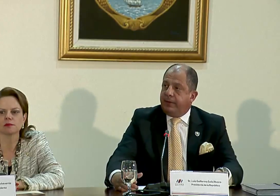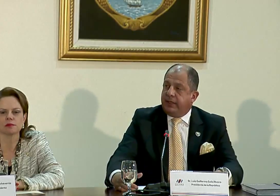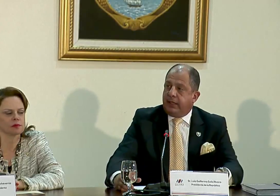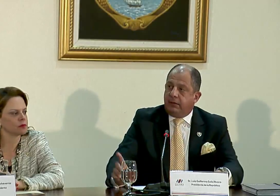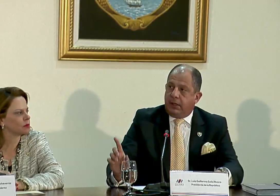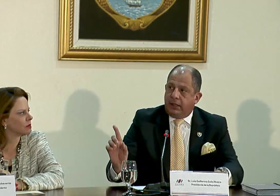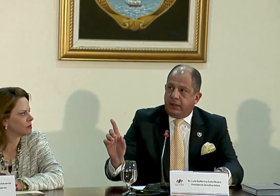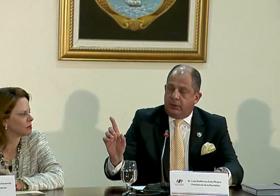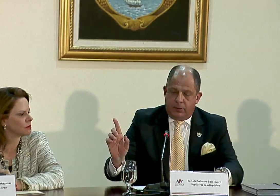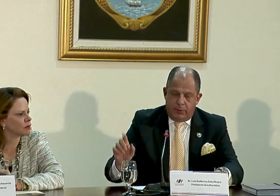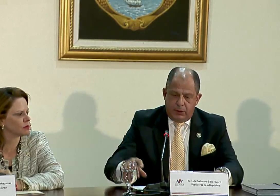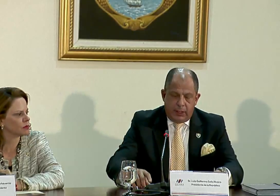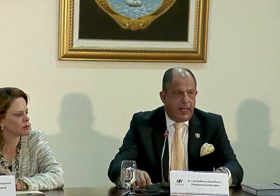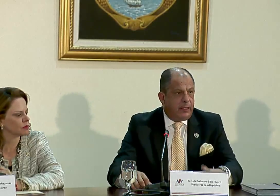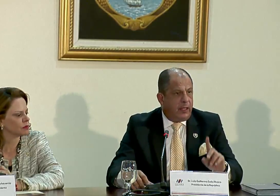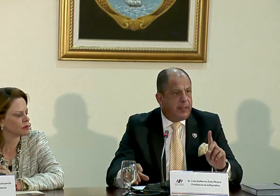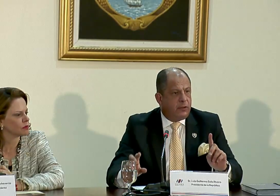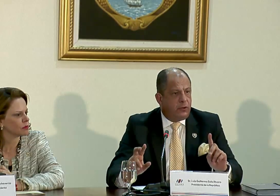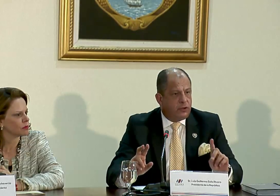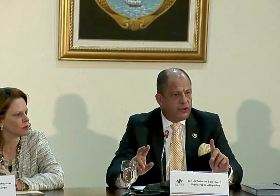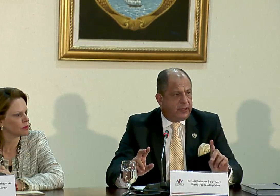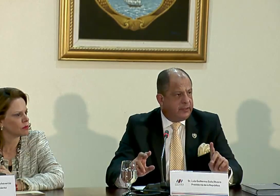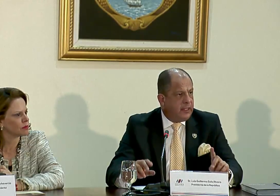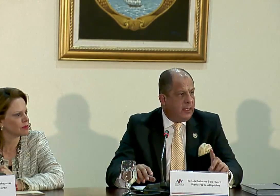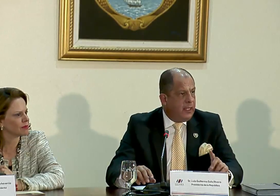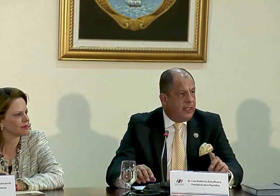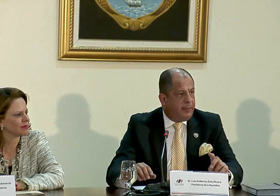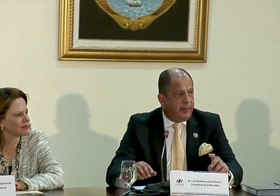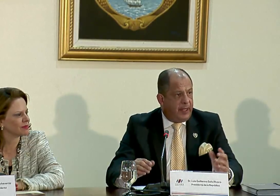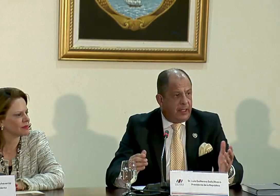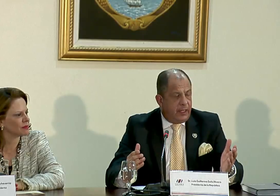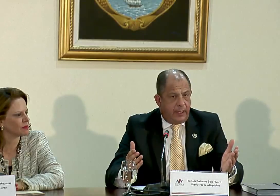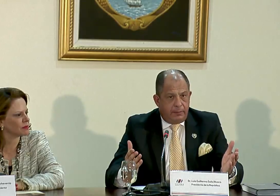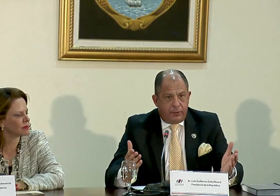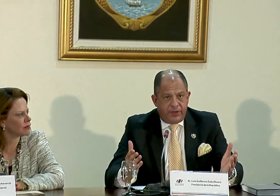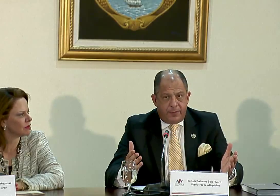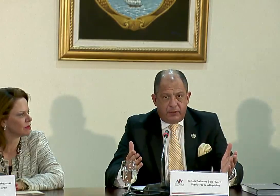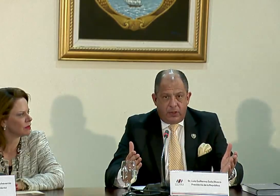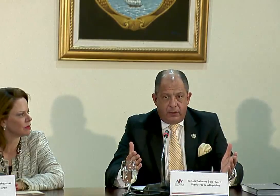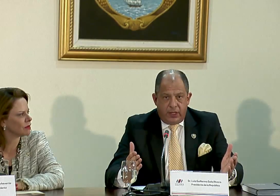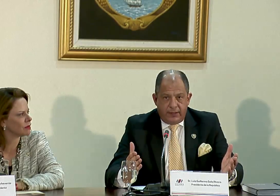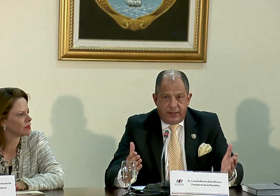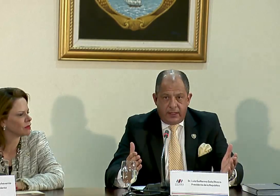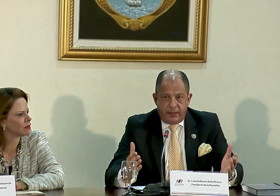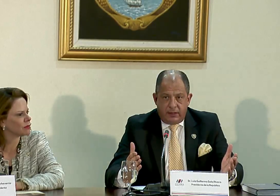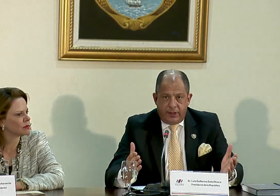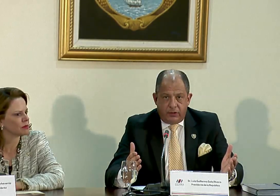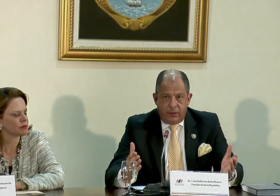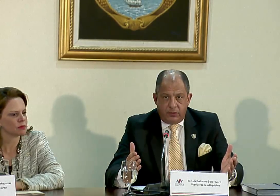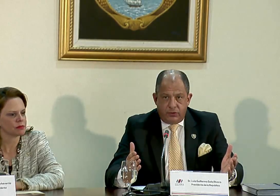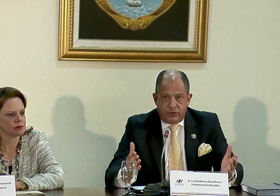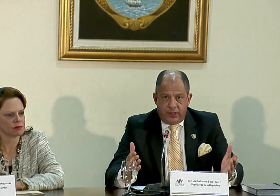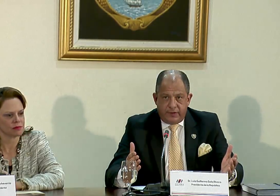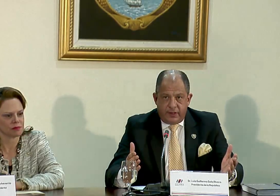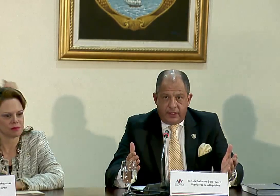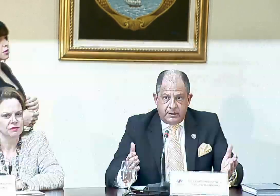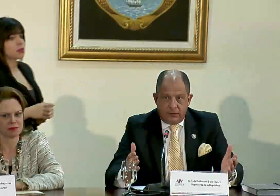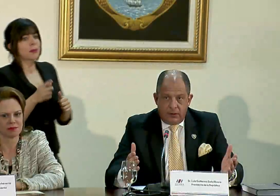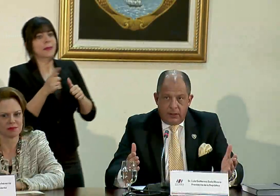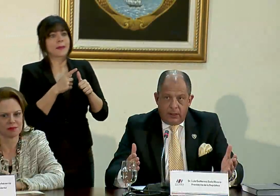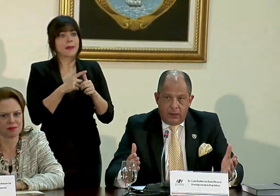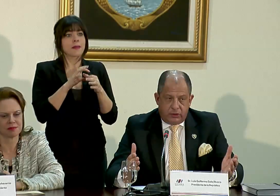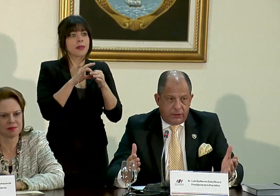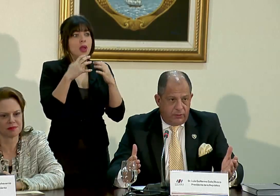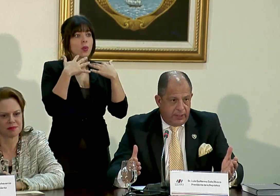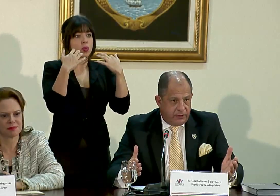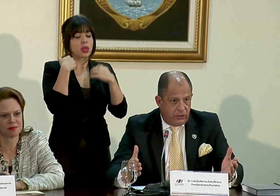Stephanie, ¿prisiera iniciar? Nada más, dos cositas. La primera, por respeto a la audiencia y sabiendo que muchos de ustedes tienen